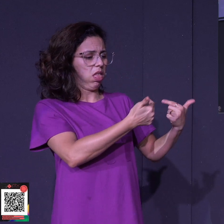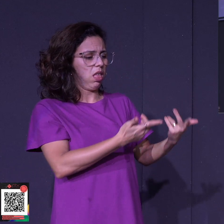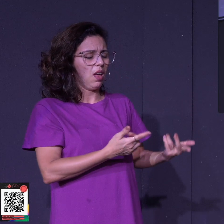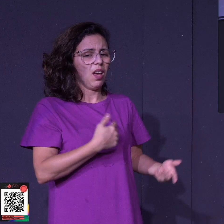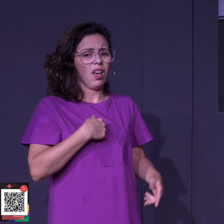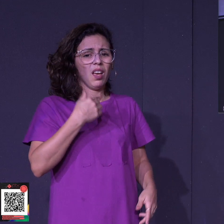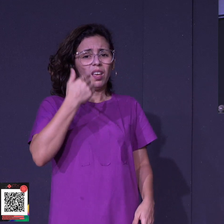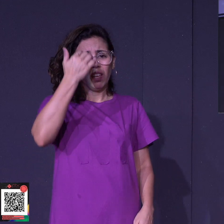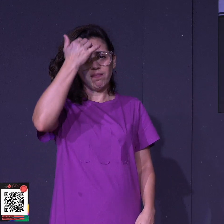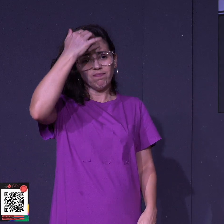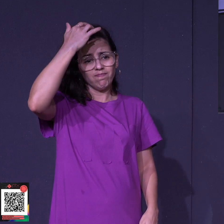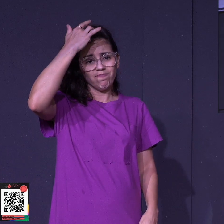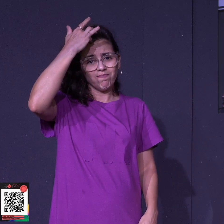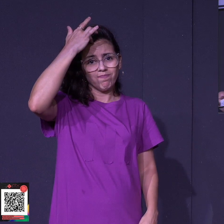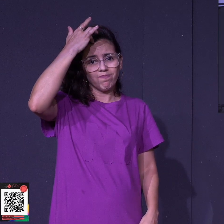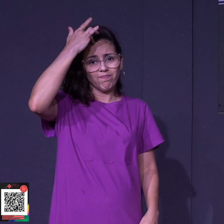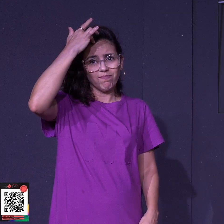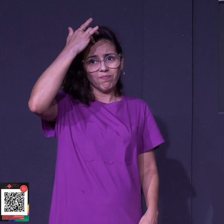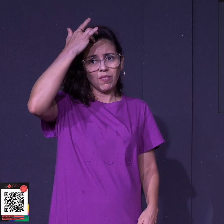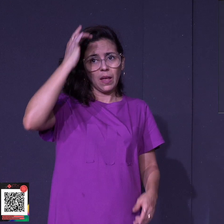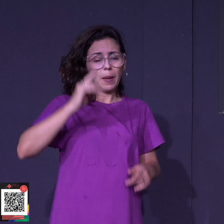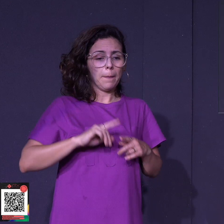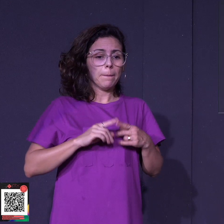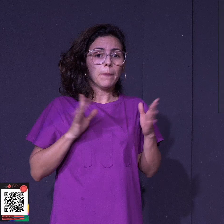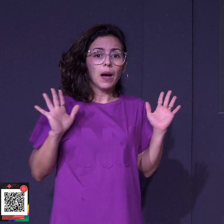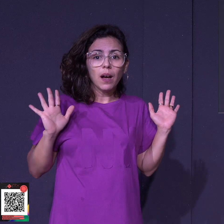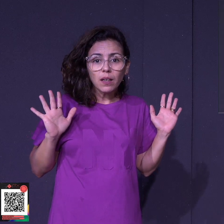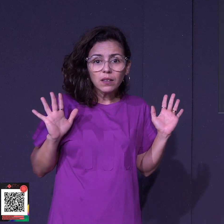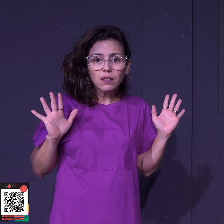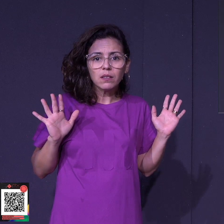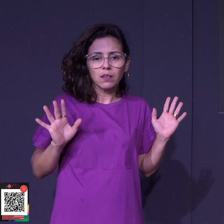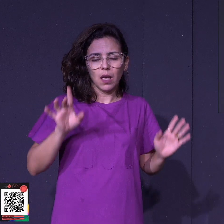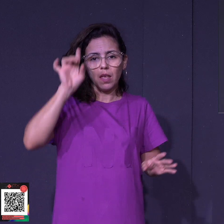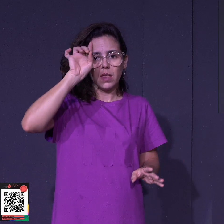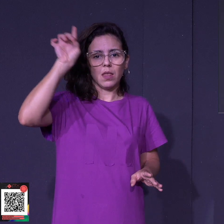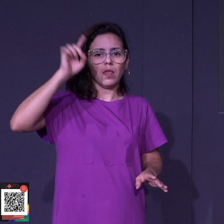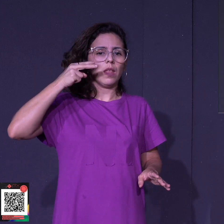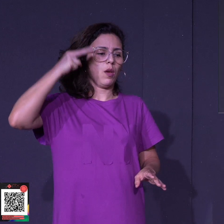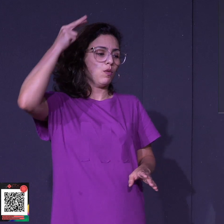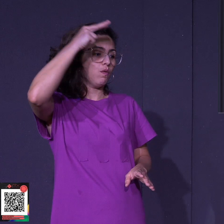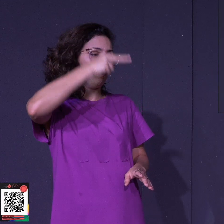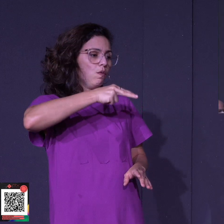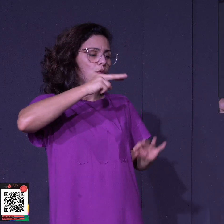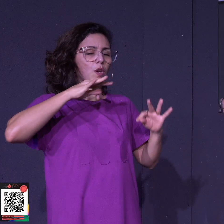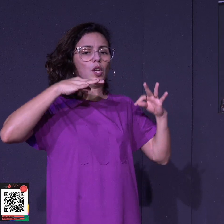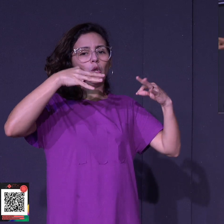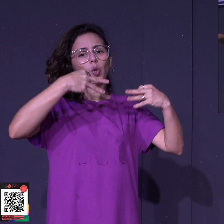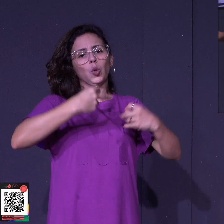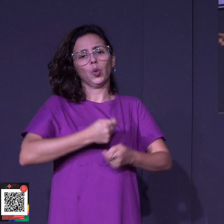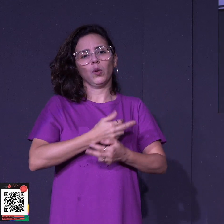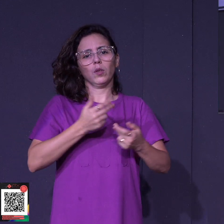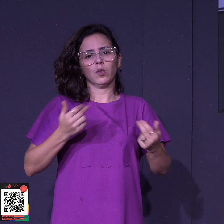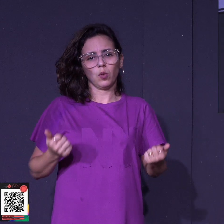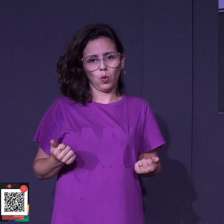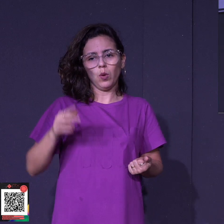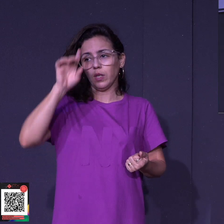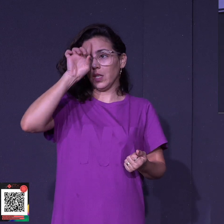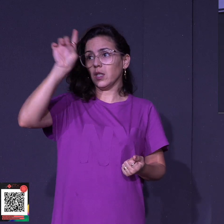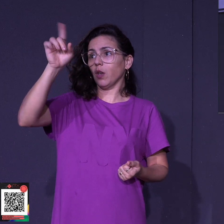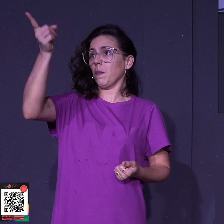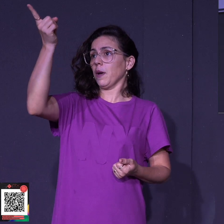essa parada é o Eterno. Mas Ele me mandou, Ele te mandou, como mandou Abraão, fazer o